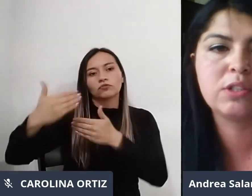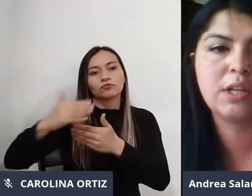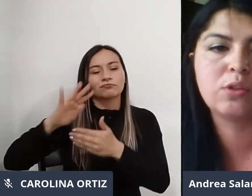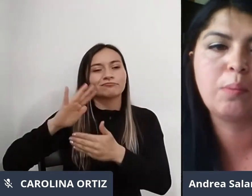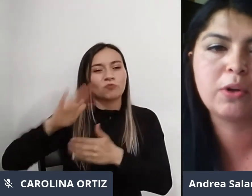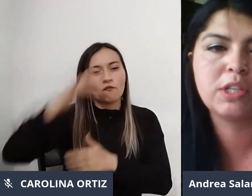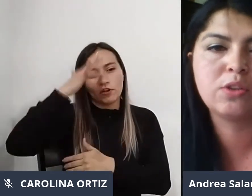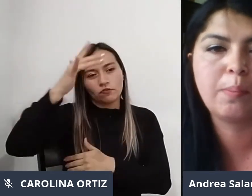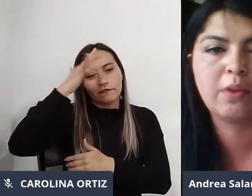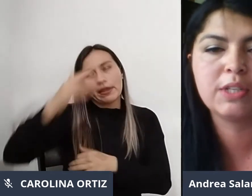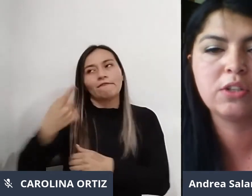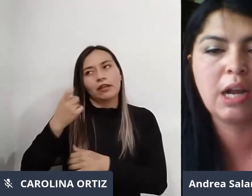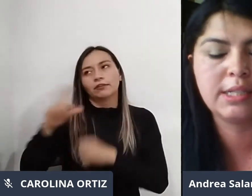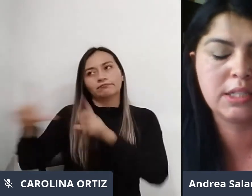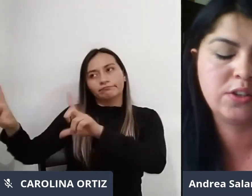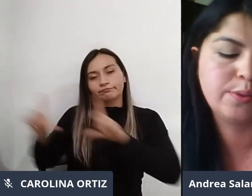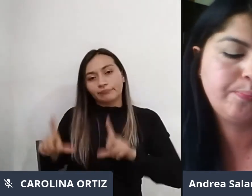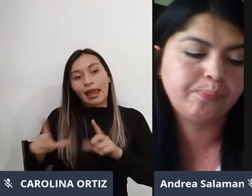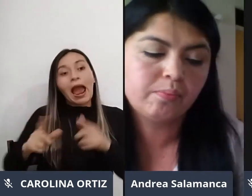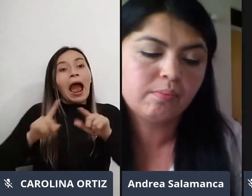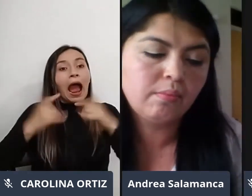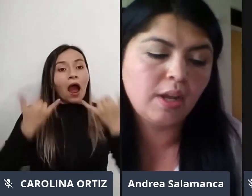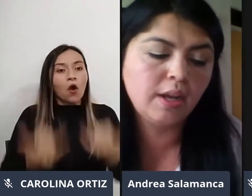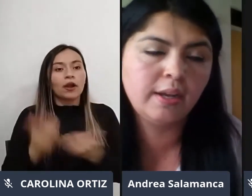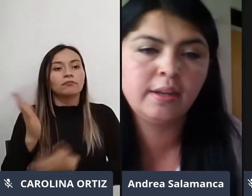este momento esté dentro del proceso de profesionalización.